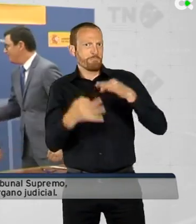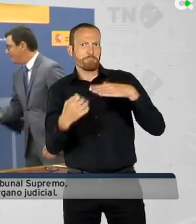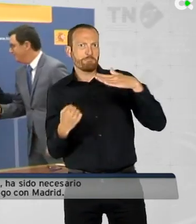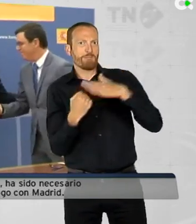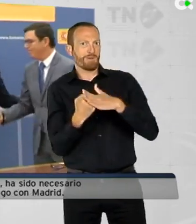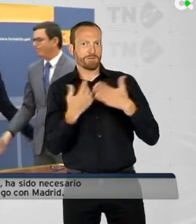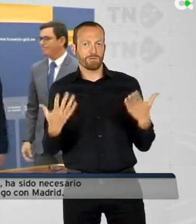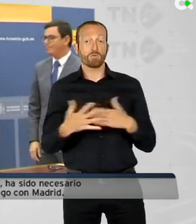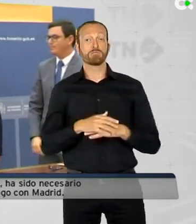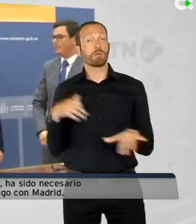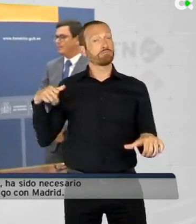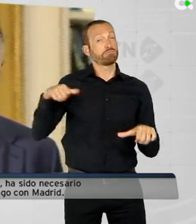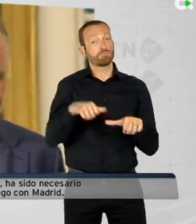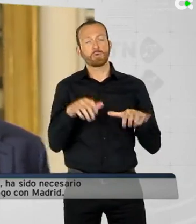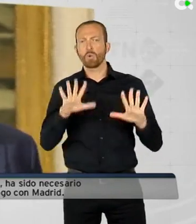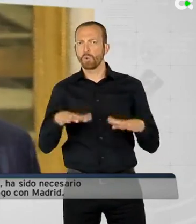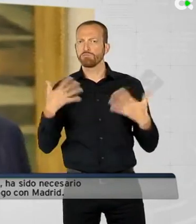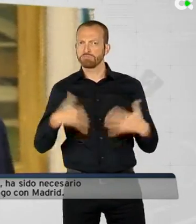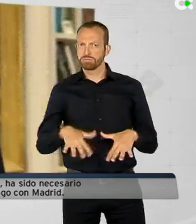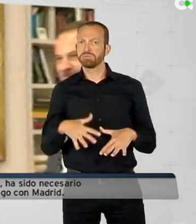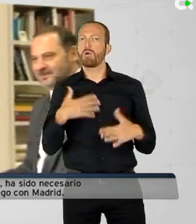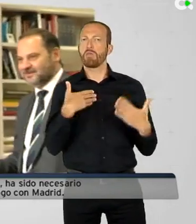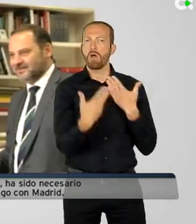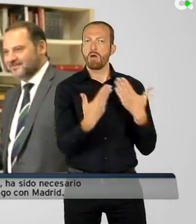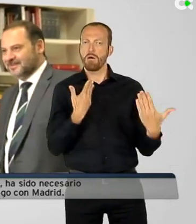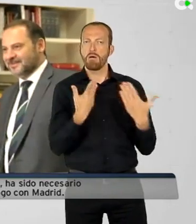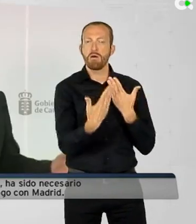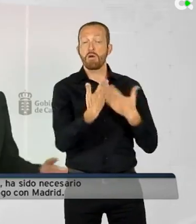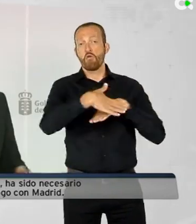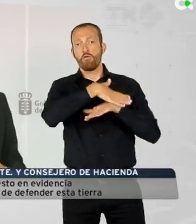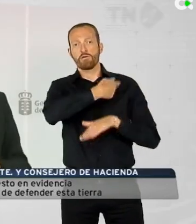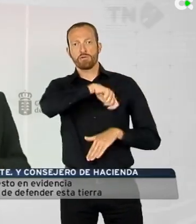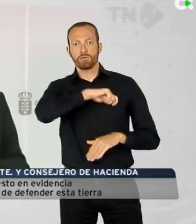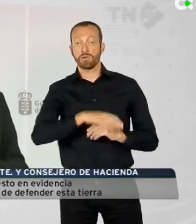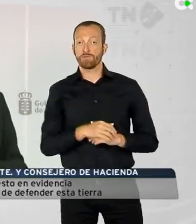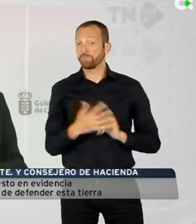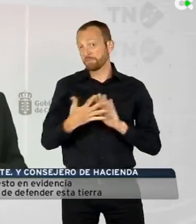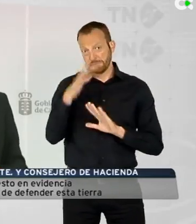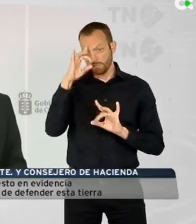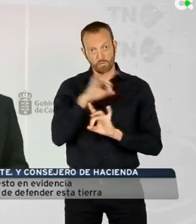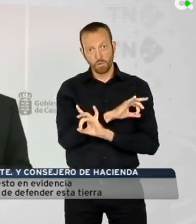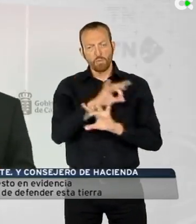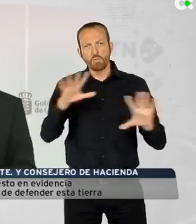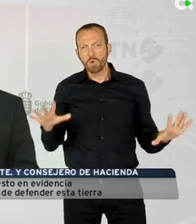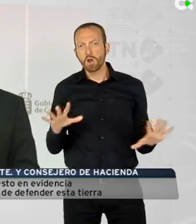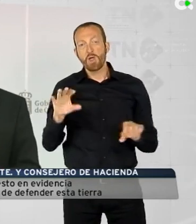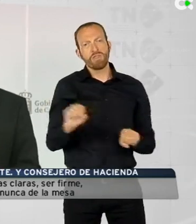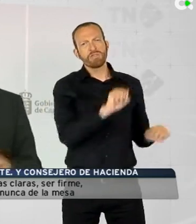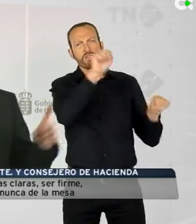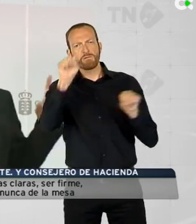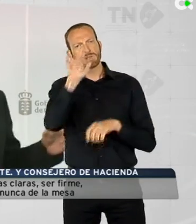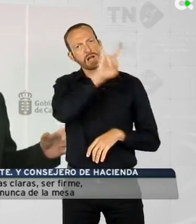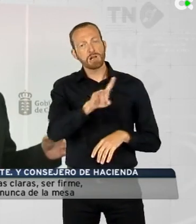judicial. Desde entonces ha sido necesario mucho diálogo con Madrid. Lo que ha puesto en evidencia que la mejor manera de defender esta tierra